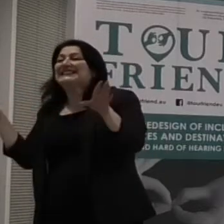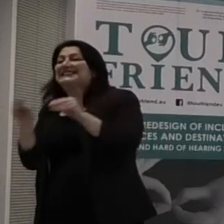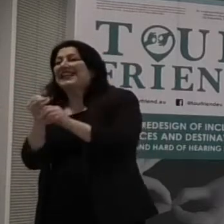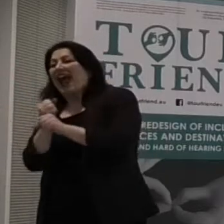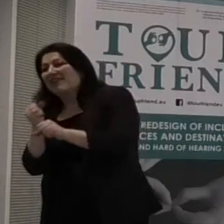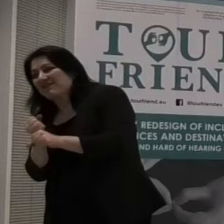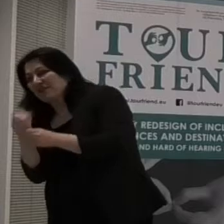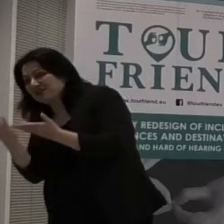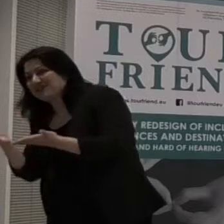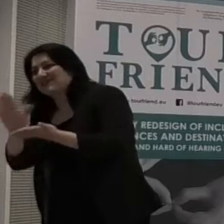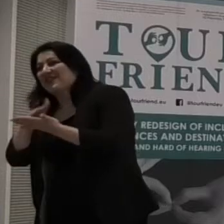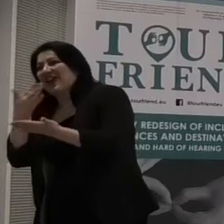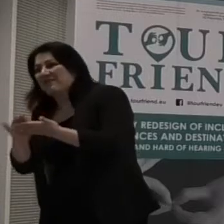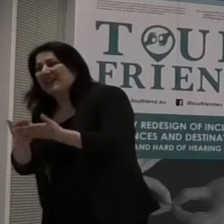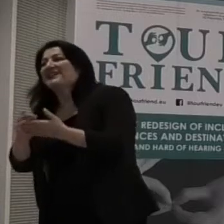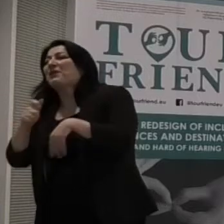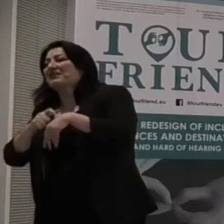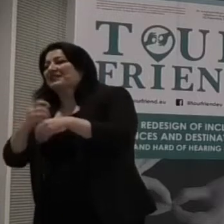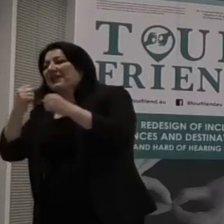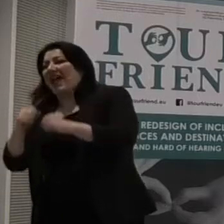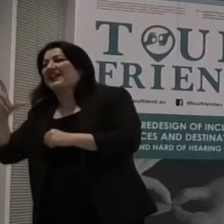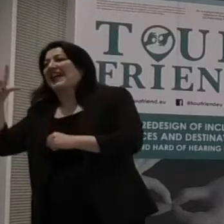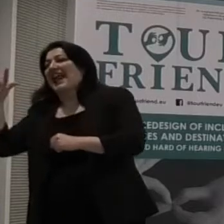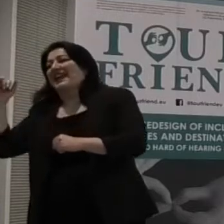που είναι και εκείνη μέσα στο κοινό, κάνει τη διερμηνία